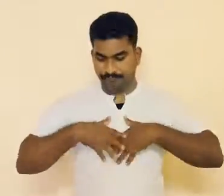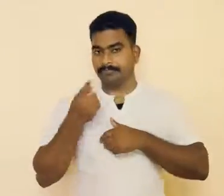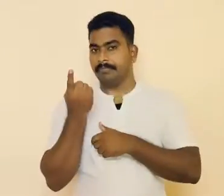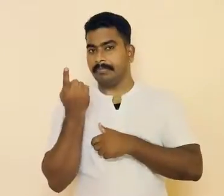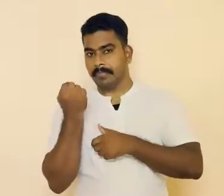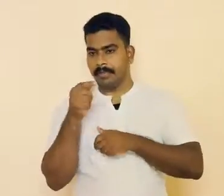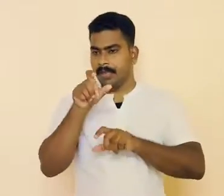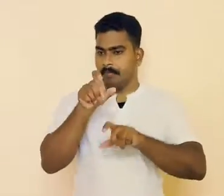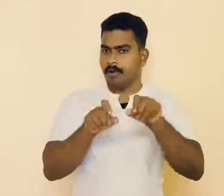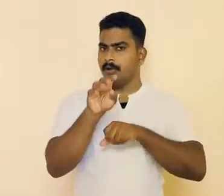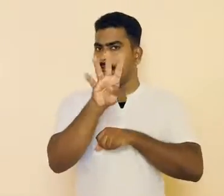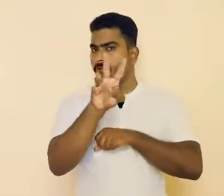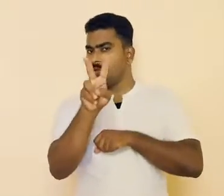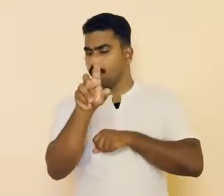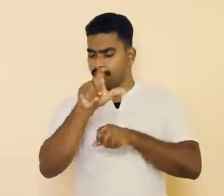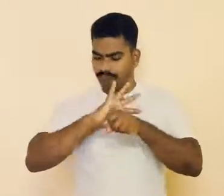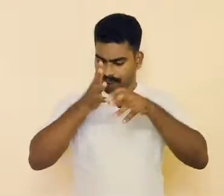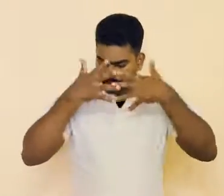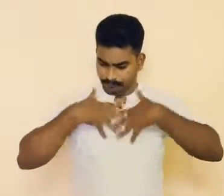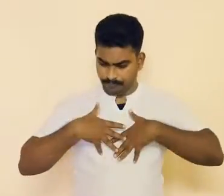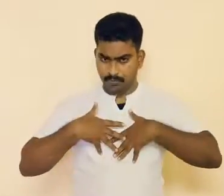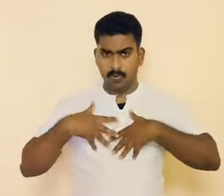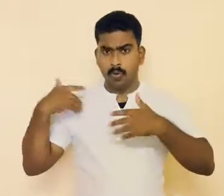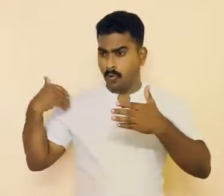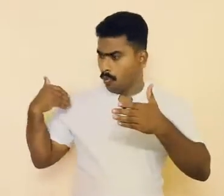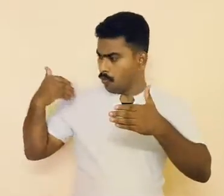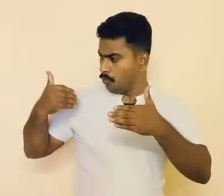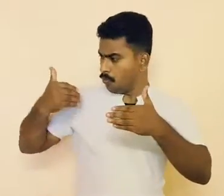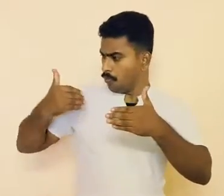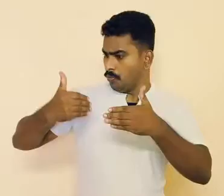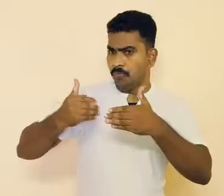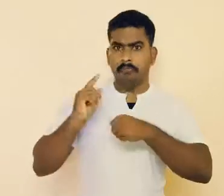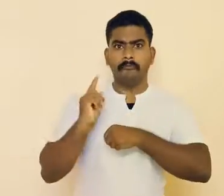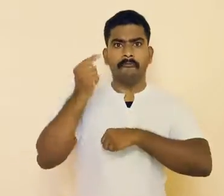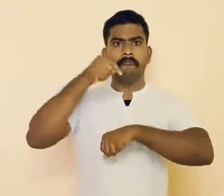സംസ്ഥാനത്ത് 42 പേർക്ക് കൂടി കോവിഡ് രോഗബാധ സ്ഥിരീകരിച്ചു.